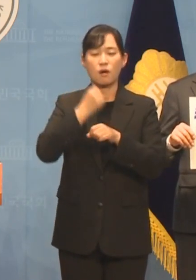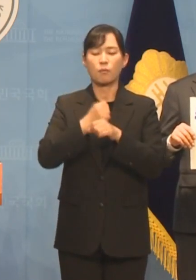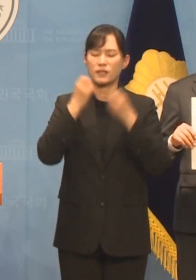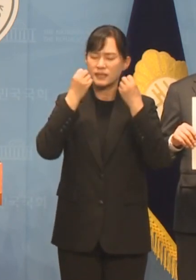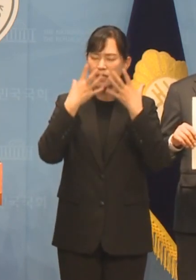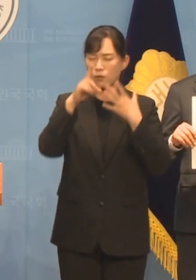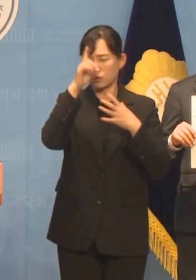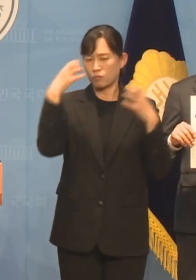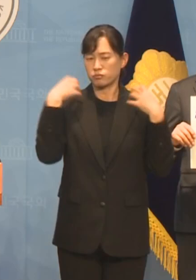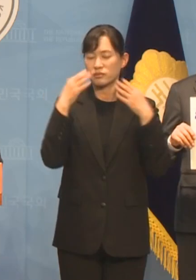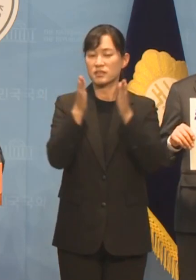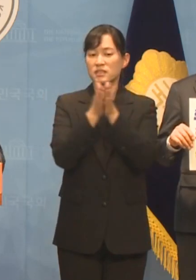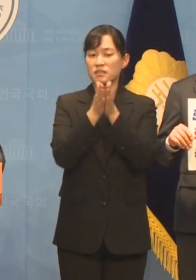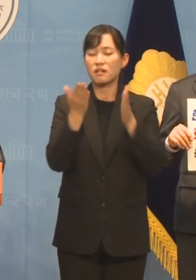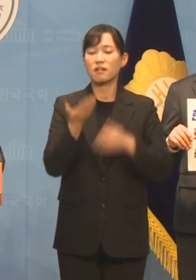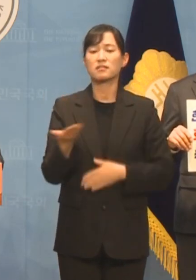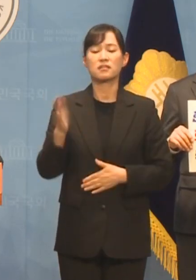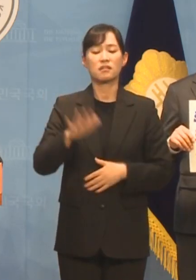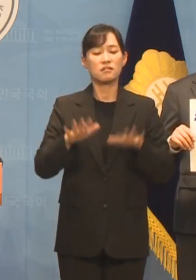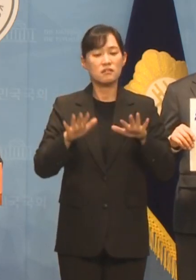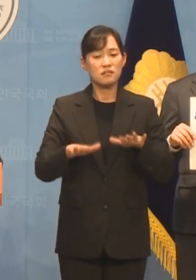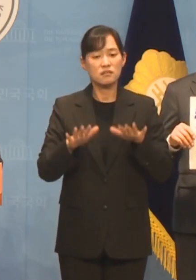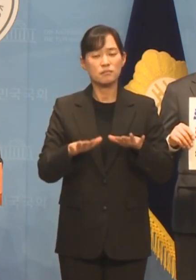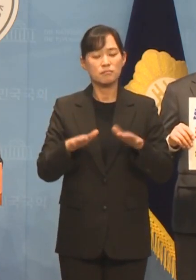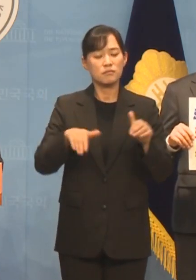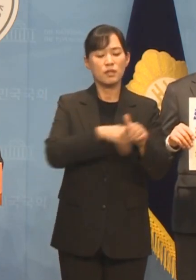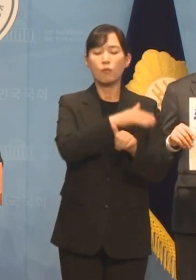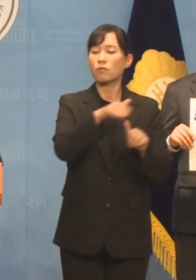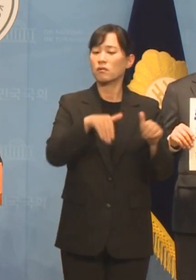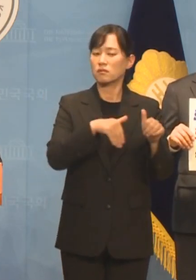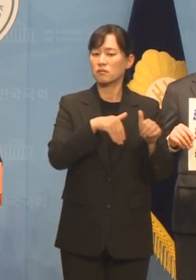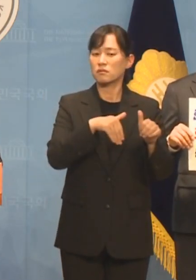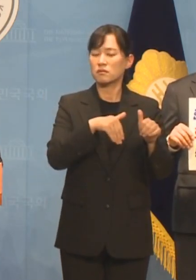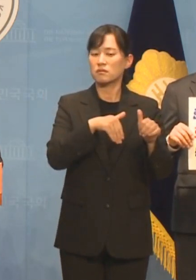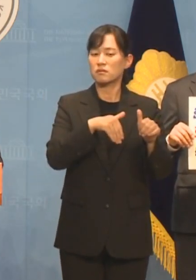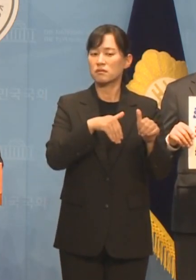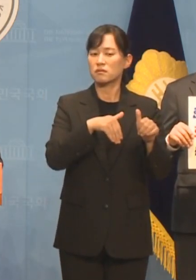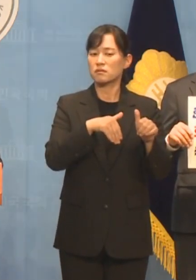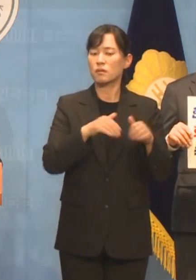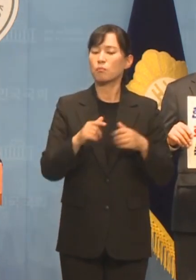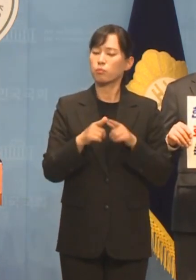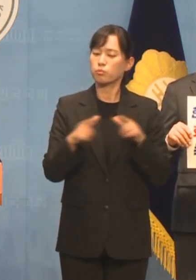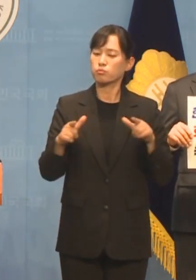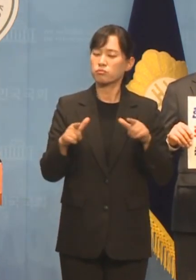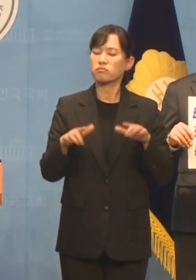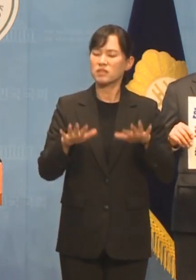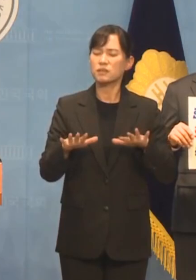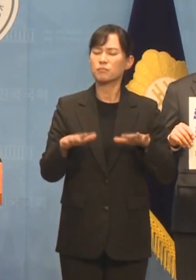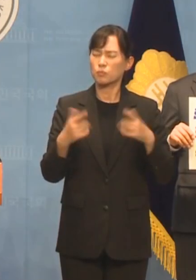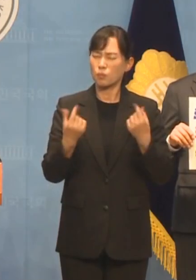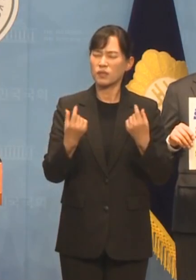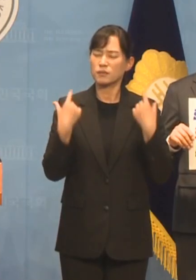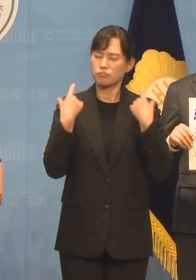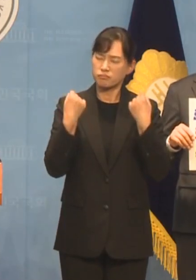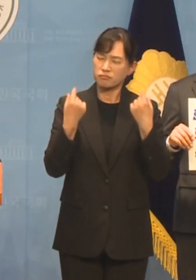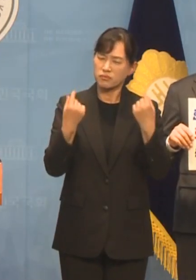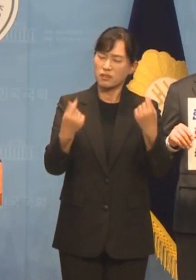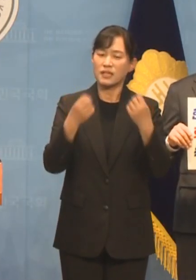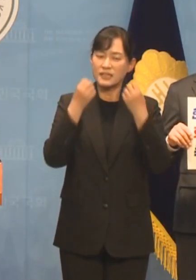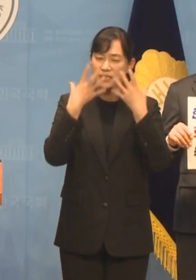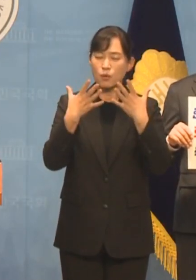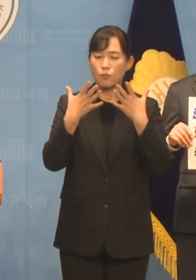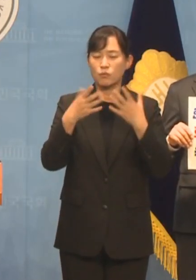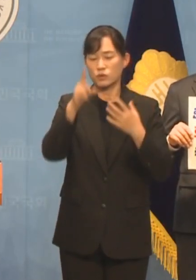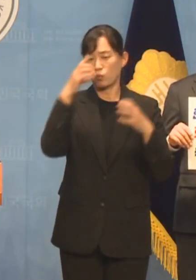정권이 탄생하는데, 지금 현 상황을 잘 통상적으로 유지를 해서 새로운